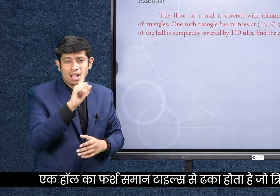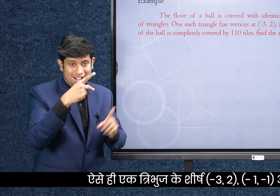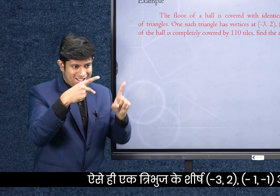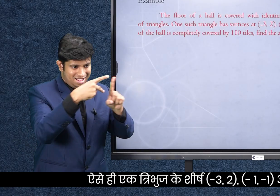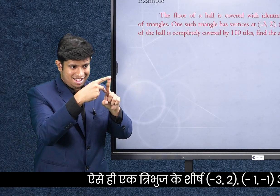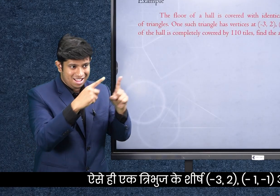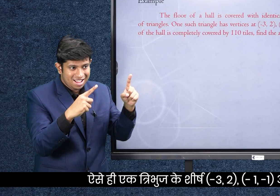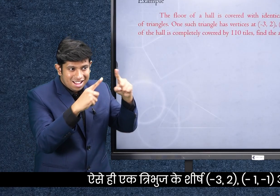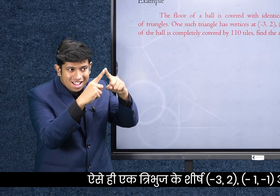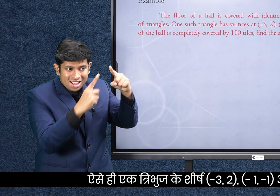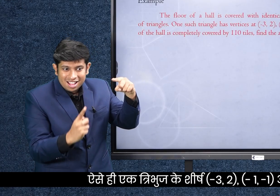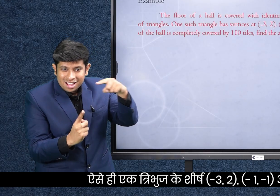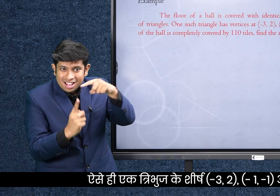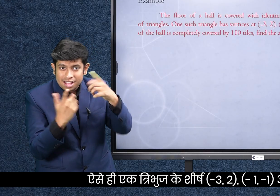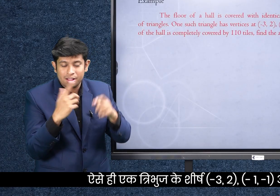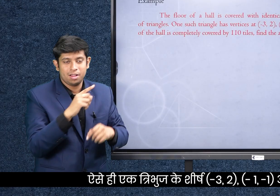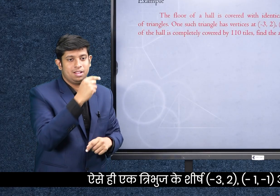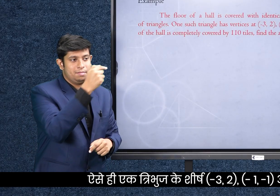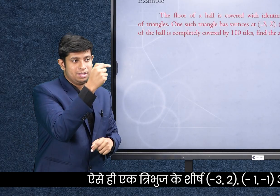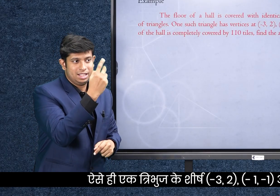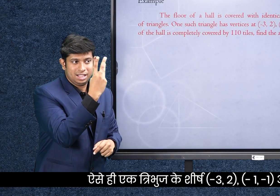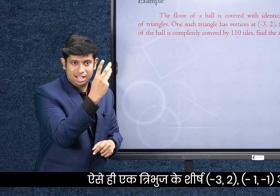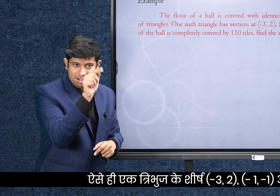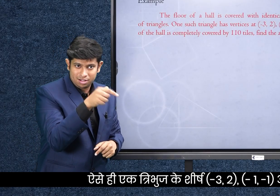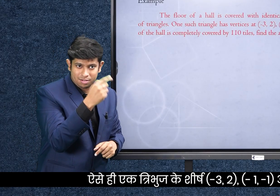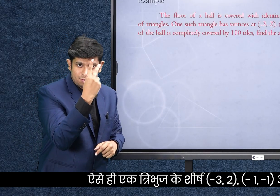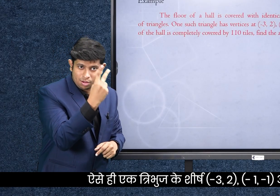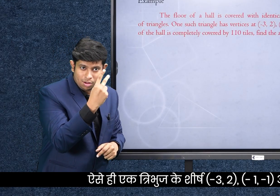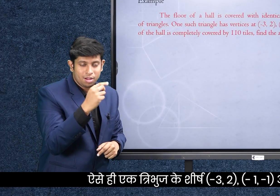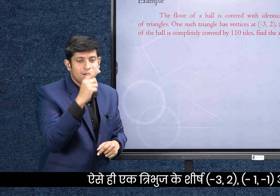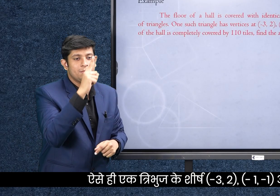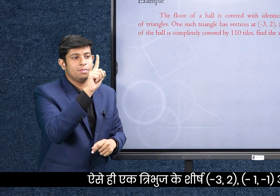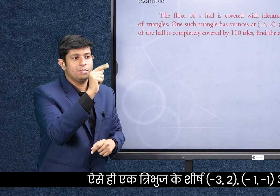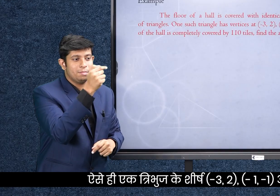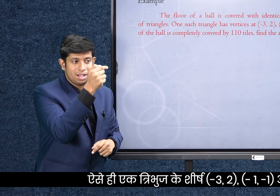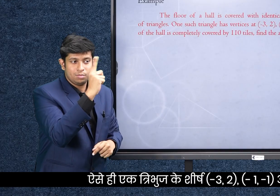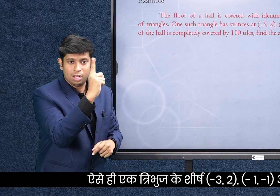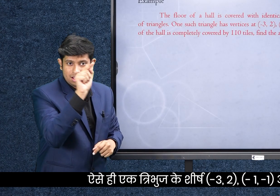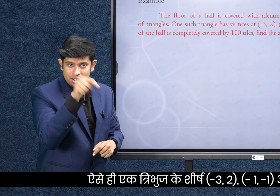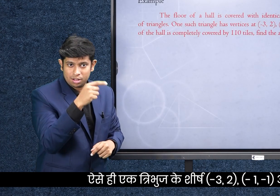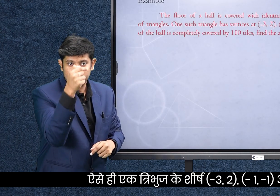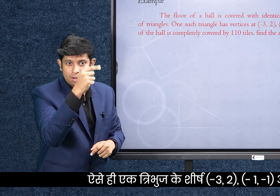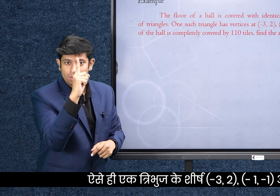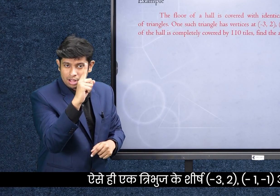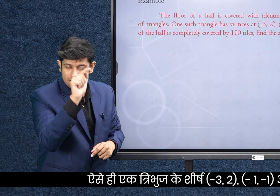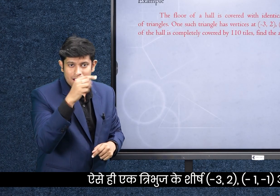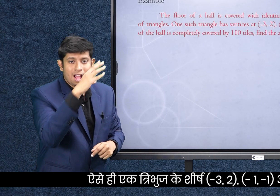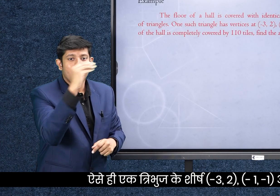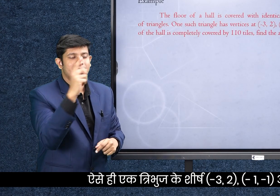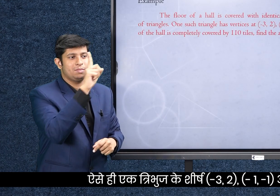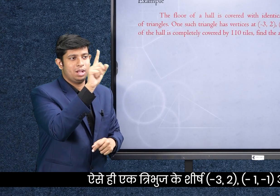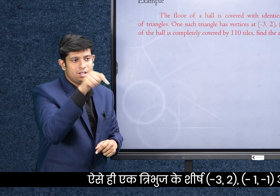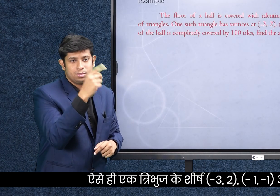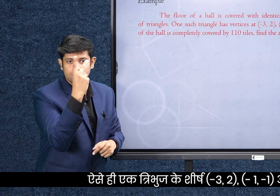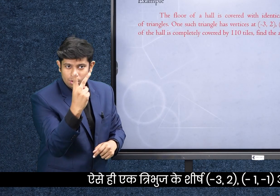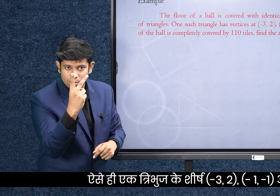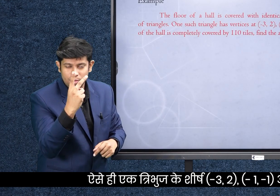ऐसे ही एक त्रिभुज के शीर्ष -3, 2, -1, -1 और 1, 2 पर